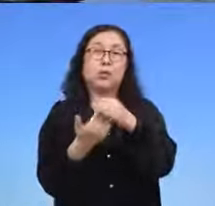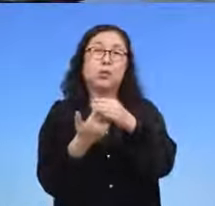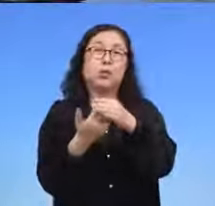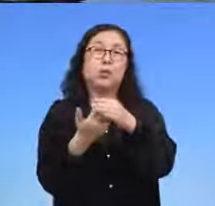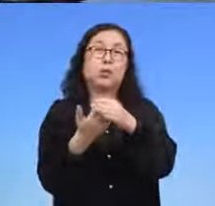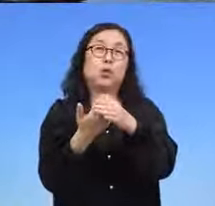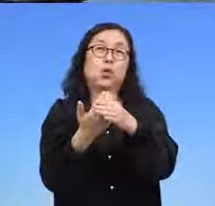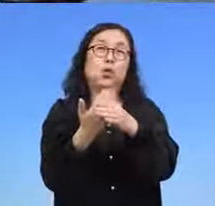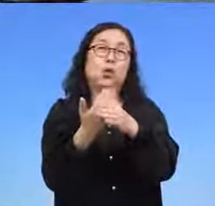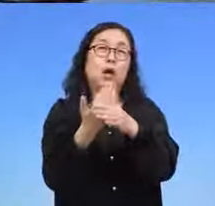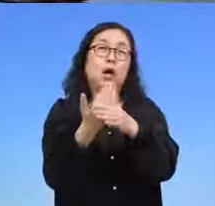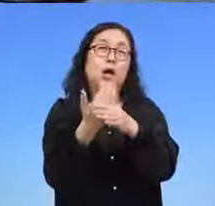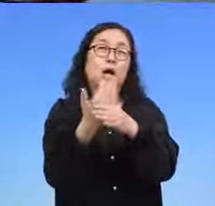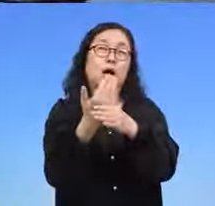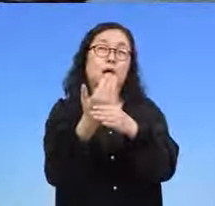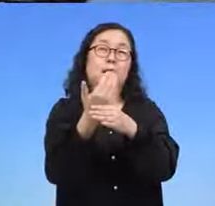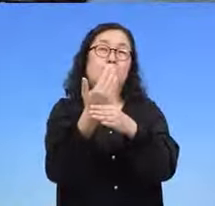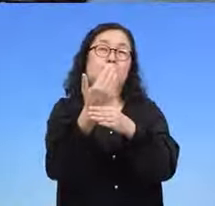나는